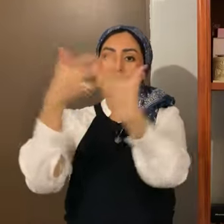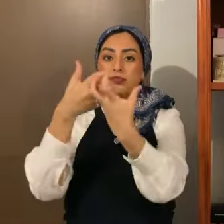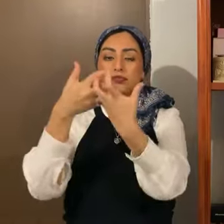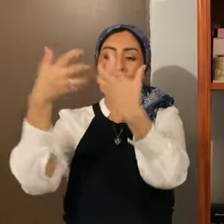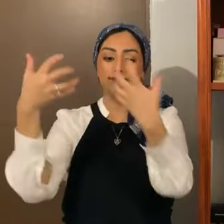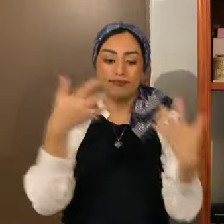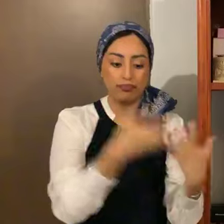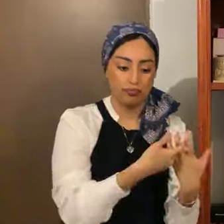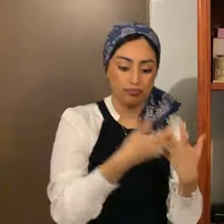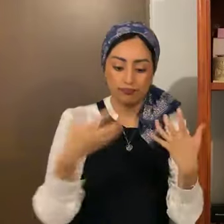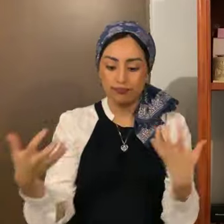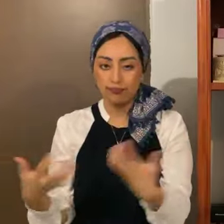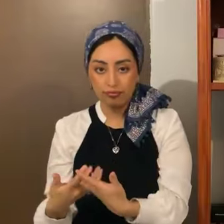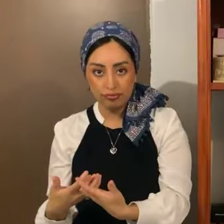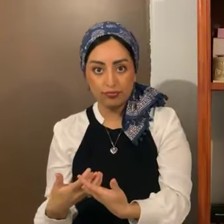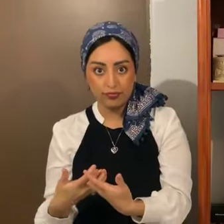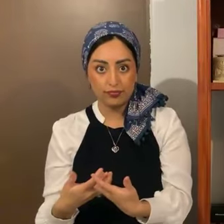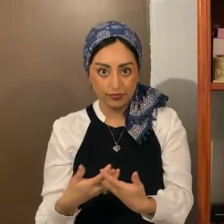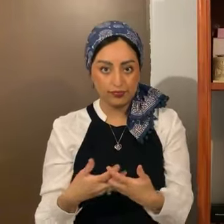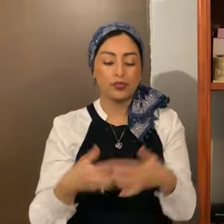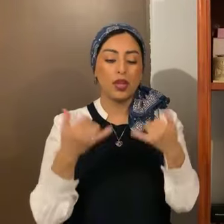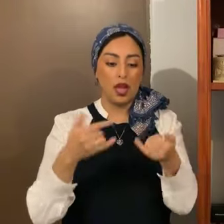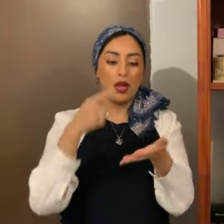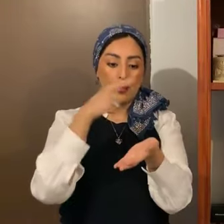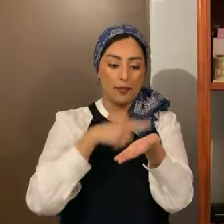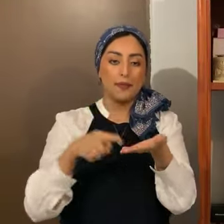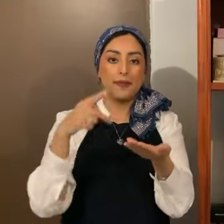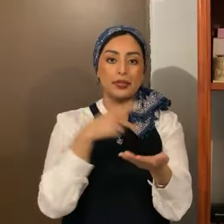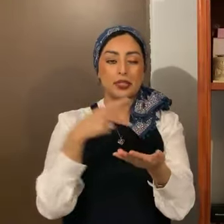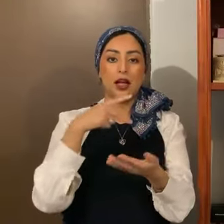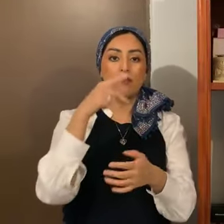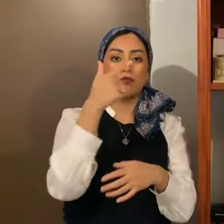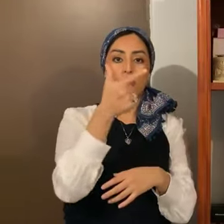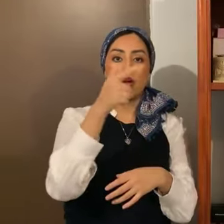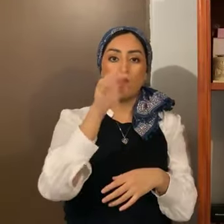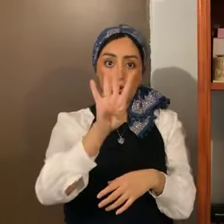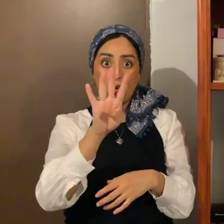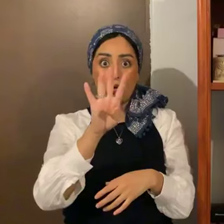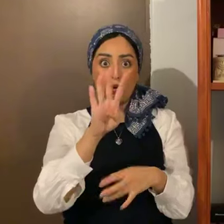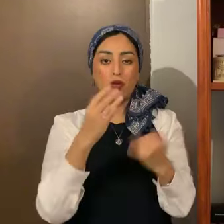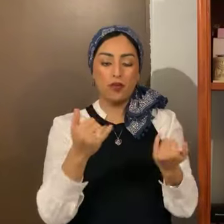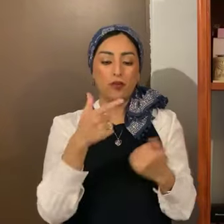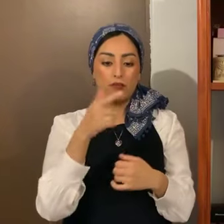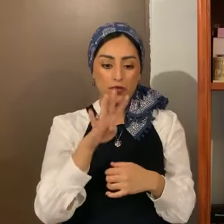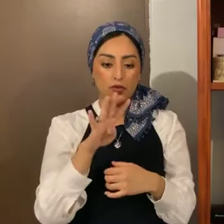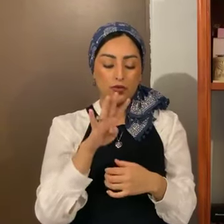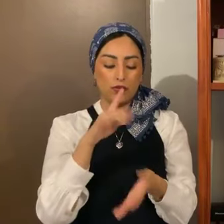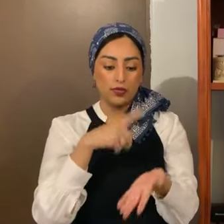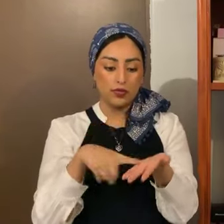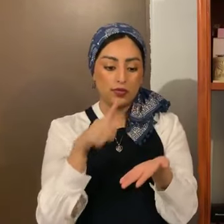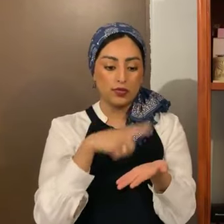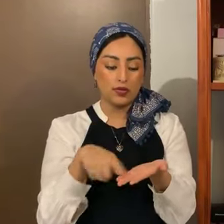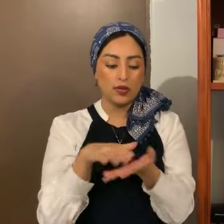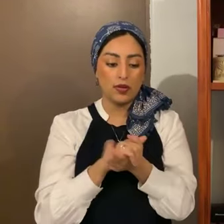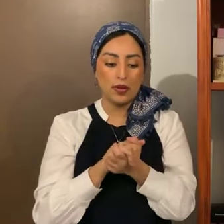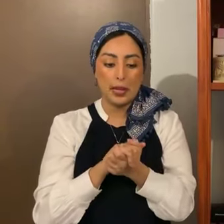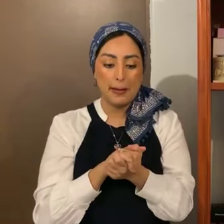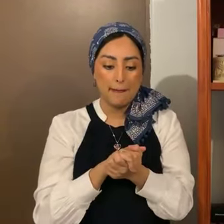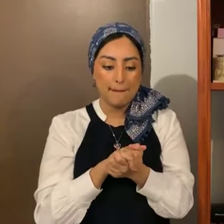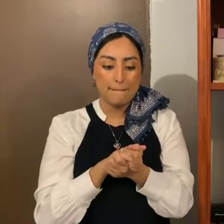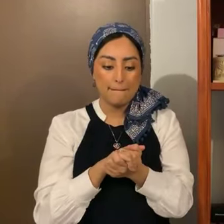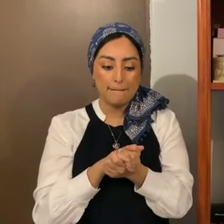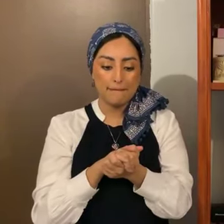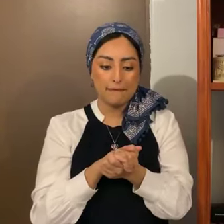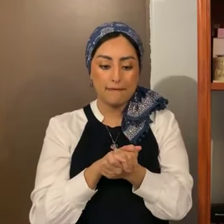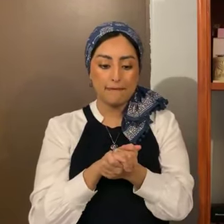cuenta? ¿Sí? Porque si vamos a ir al Salmo 24 otra vez, entonces aquí dice, por